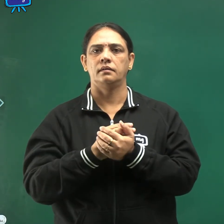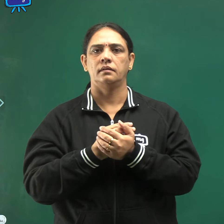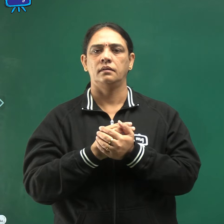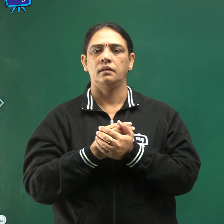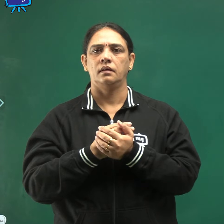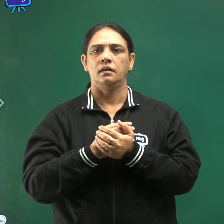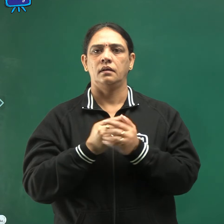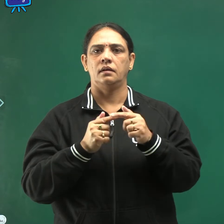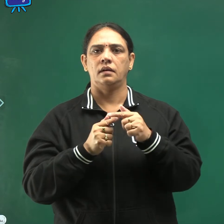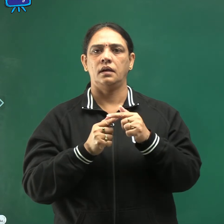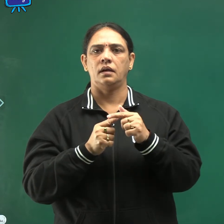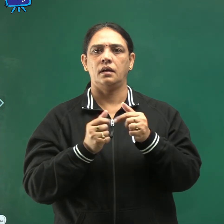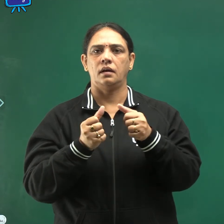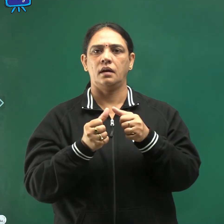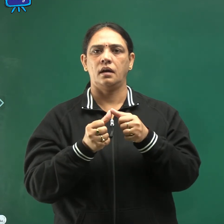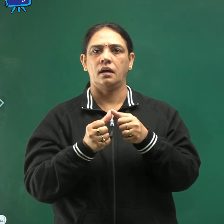1/tan थीटा।